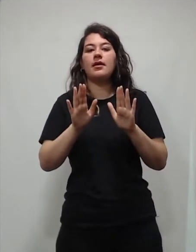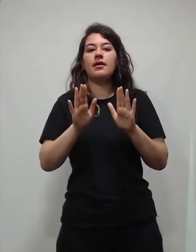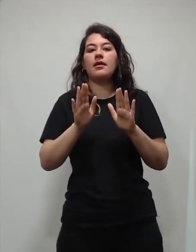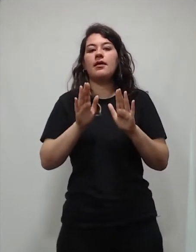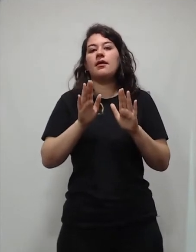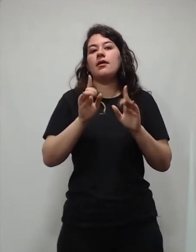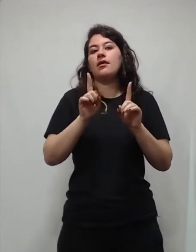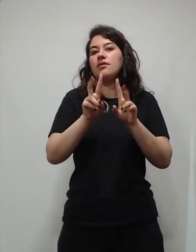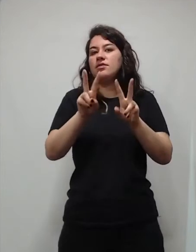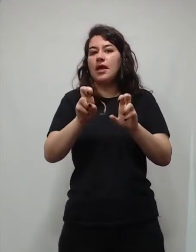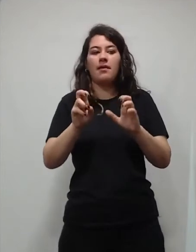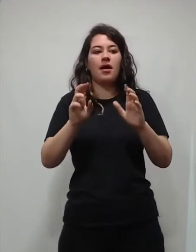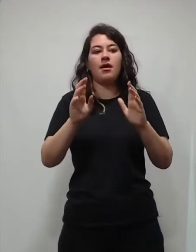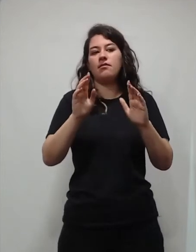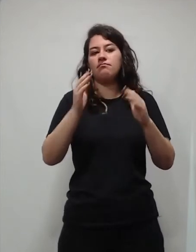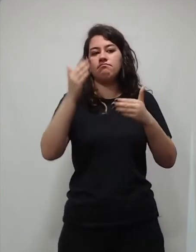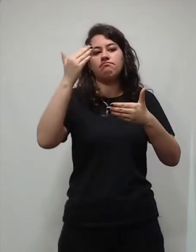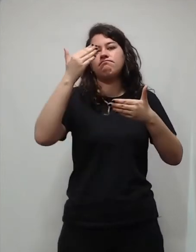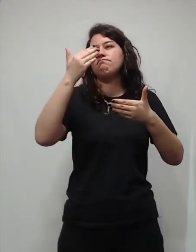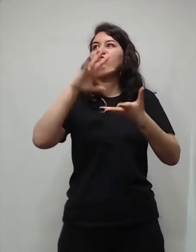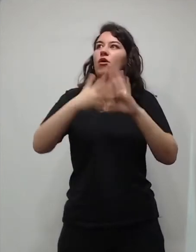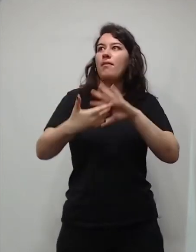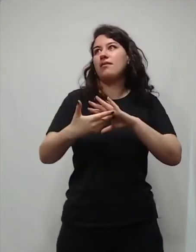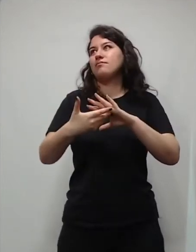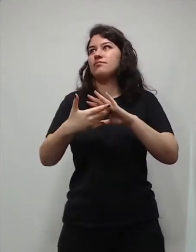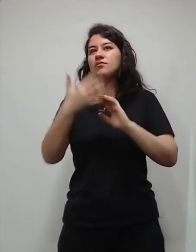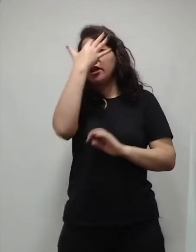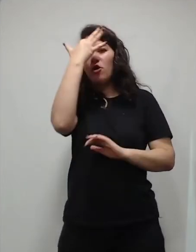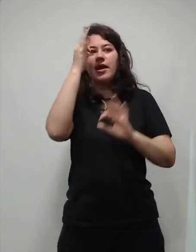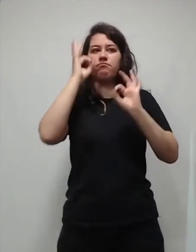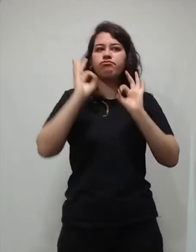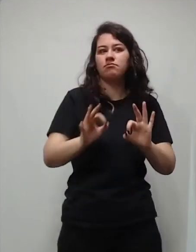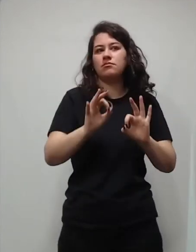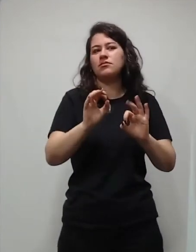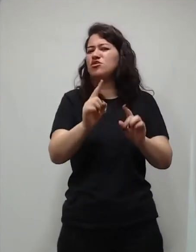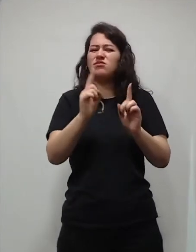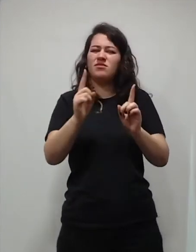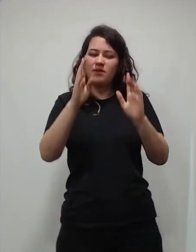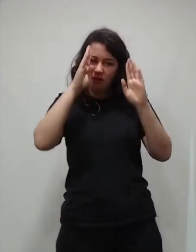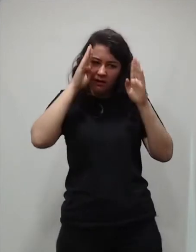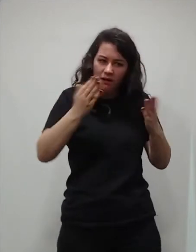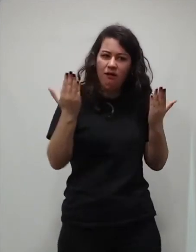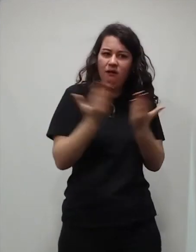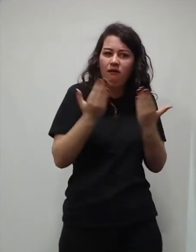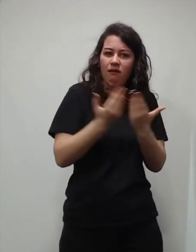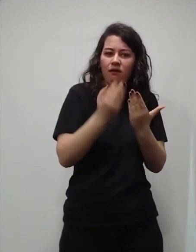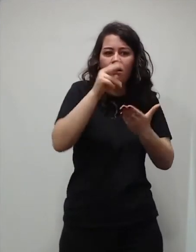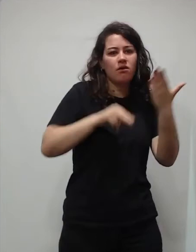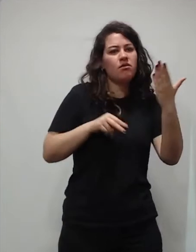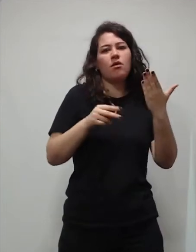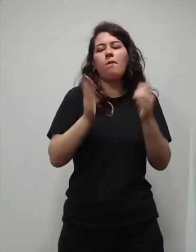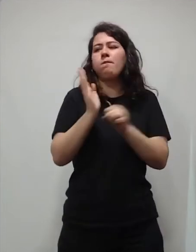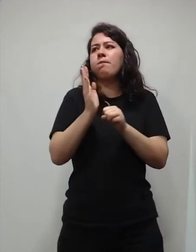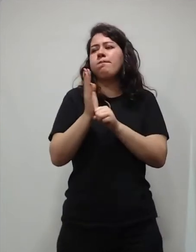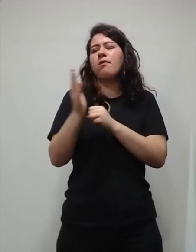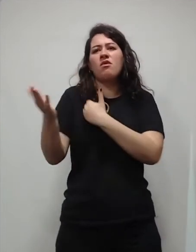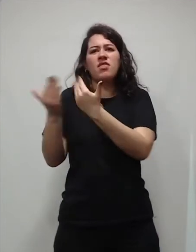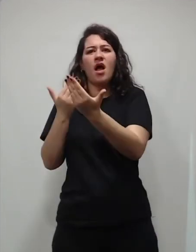espacios cerrados al saber avalado. El diálogo parecería ser cada vez